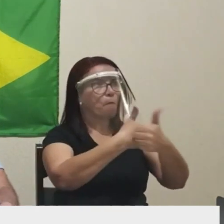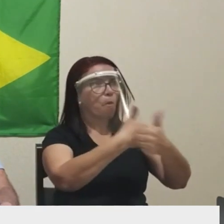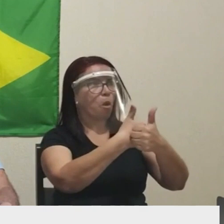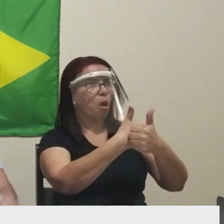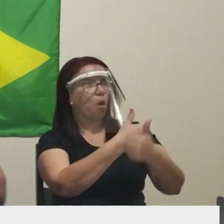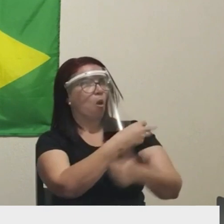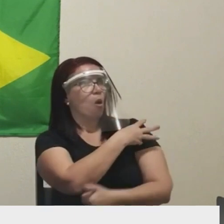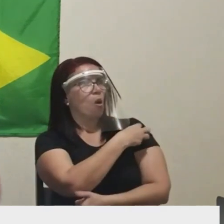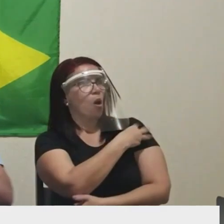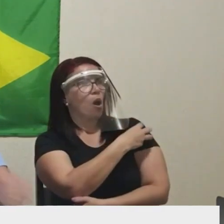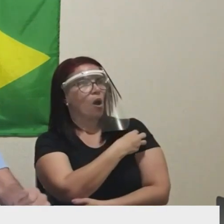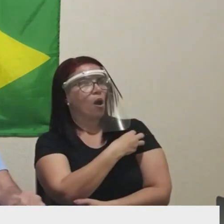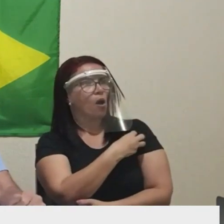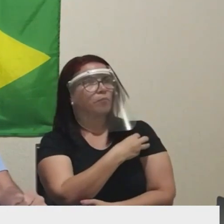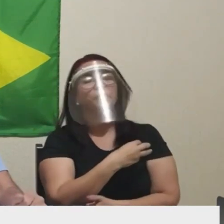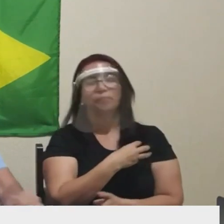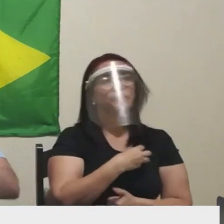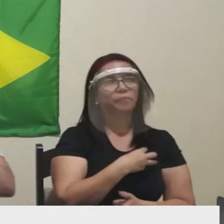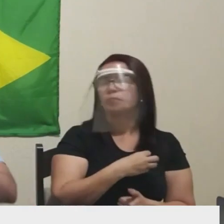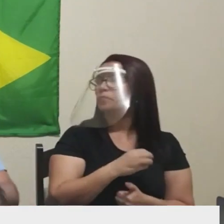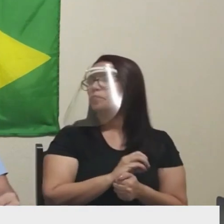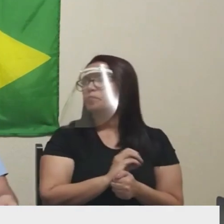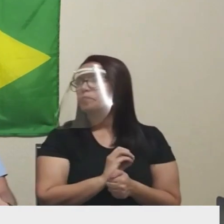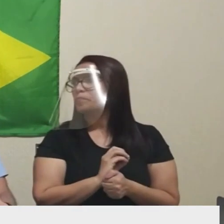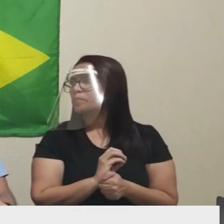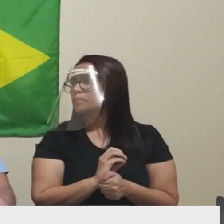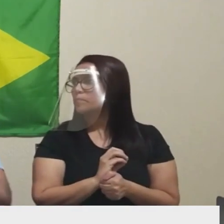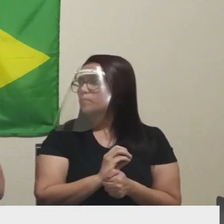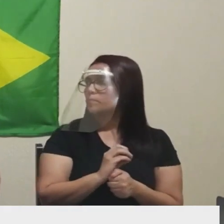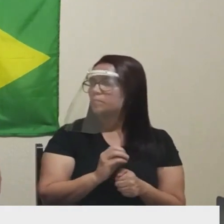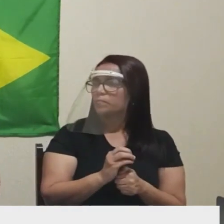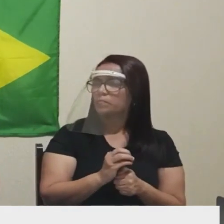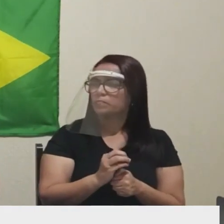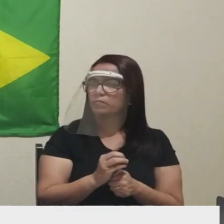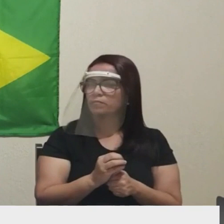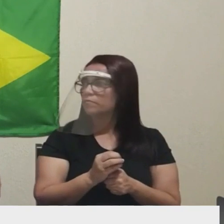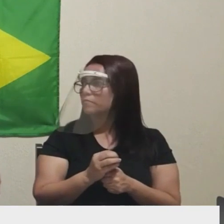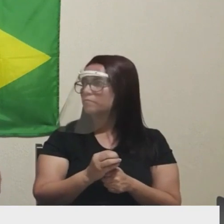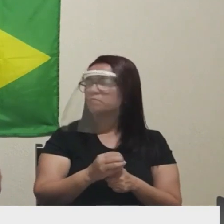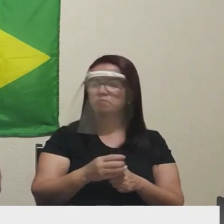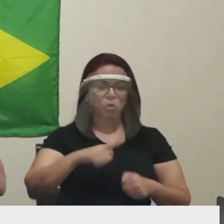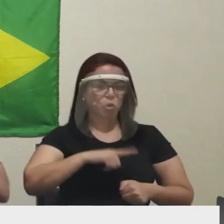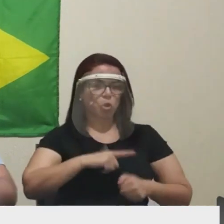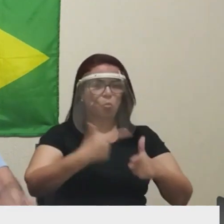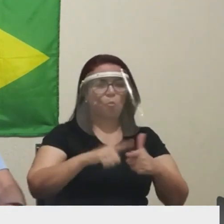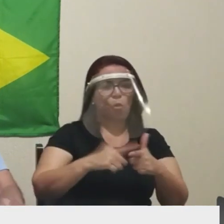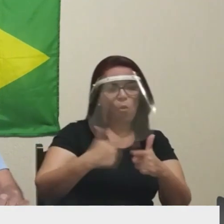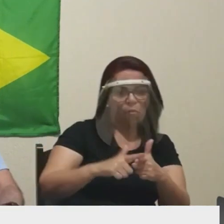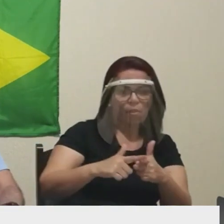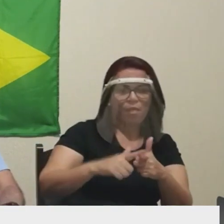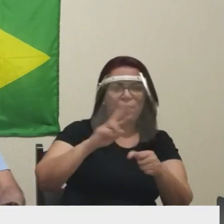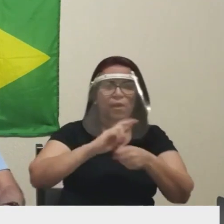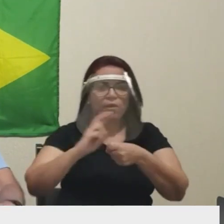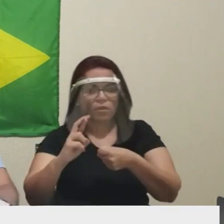comum. Você vai ver a tua Polícia Rodoviária Federal agindo em registro. Trabalhando. Tínhamos um probleminha em registro. Foi resolvido. Os cabineiros sabem